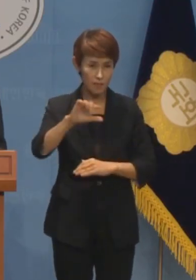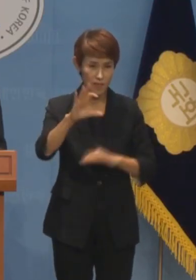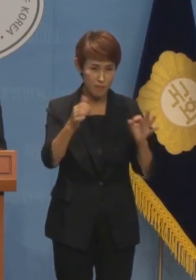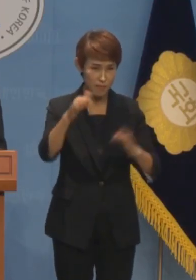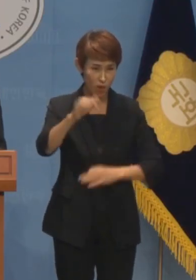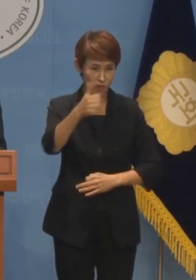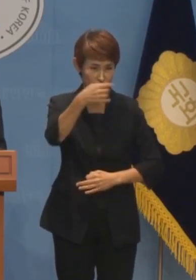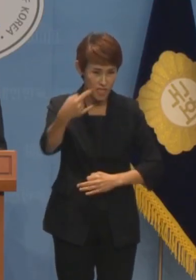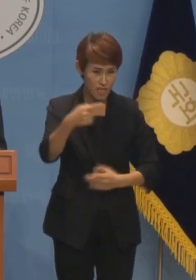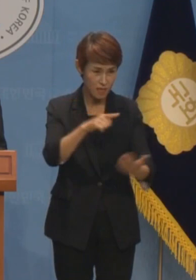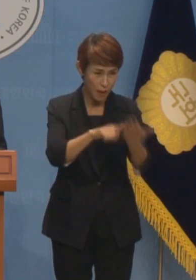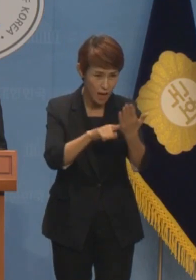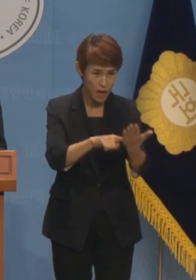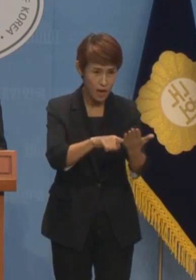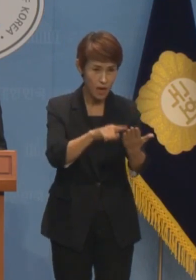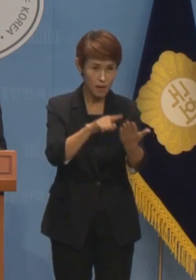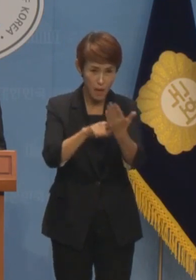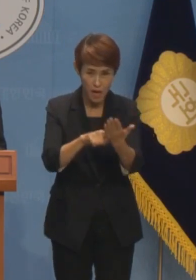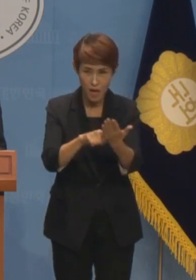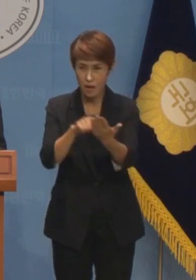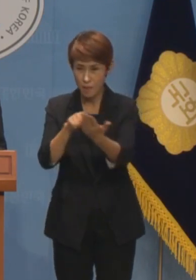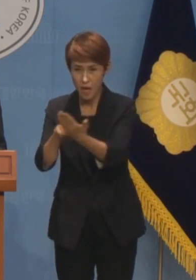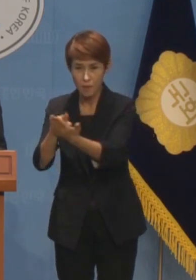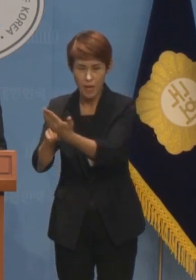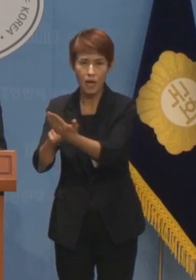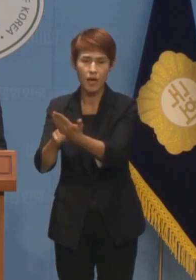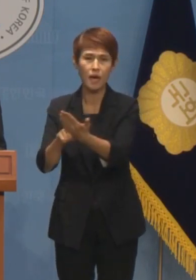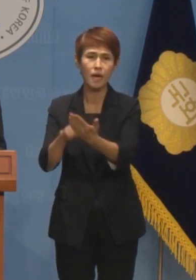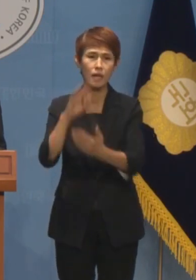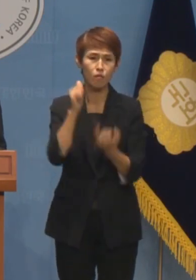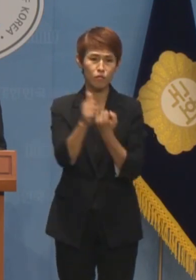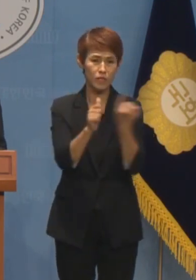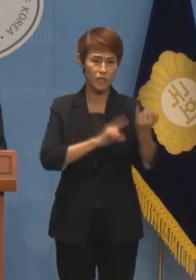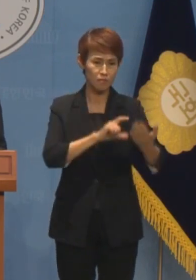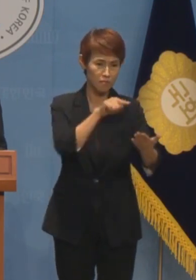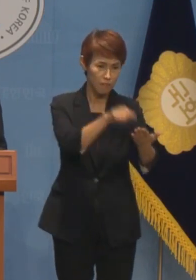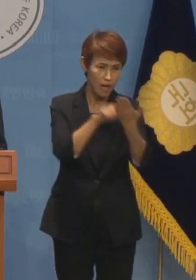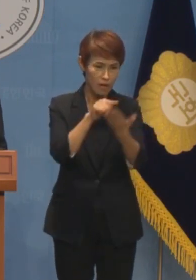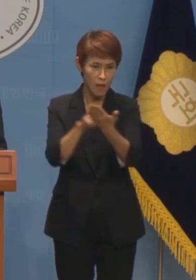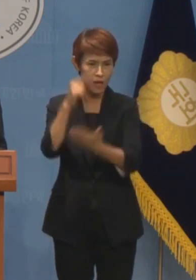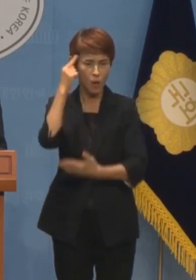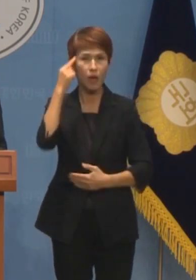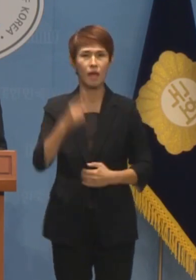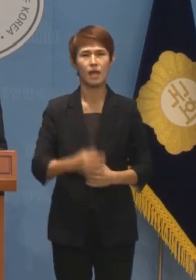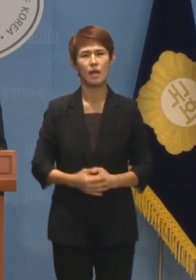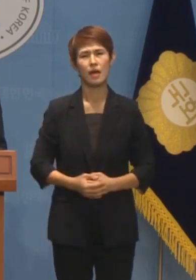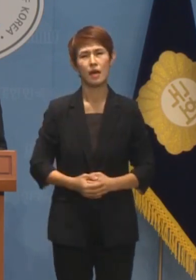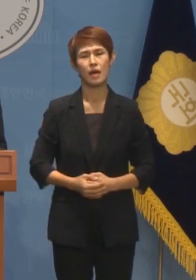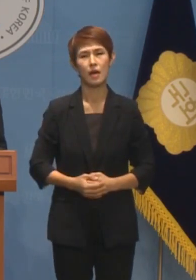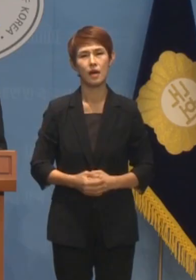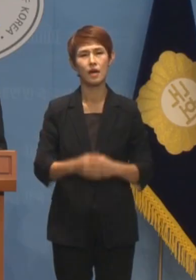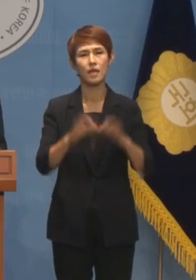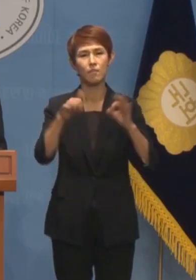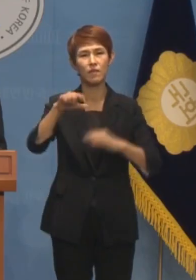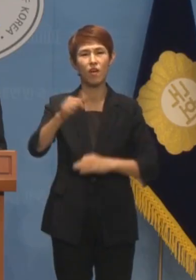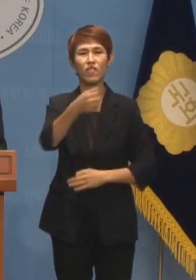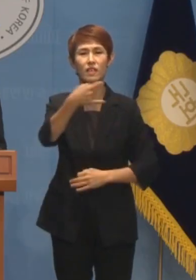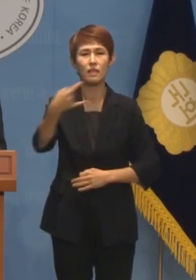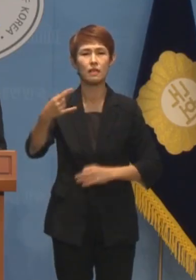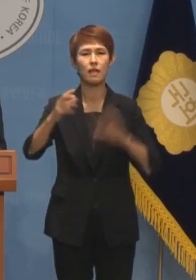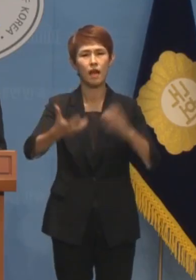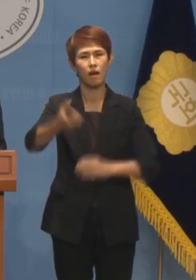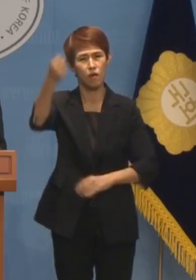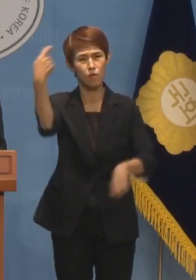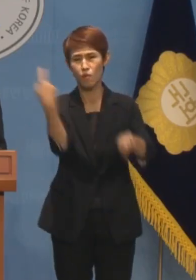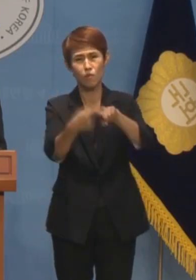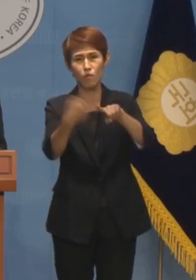온갖 군데서 김 여사의 이름이 나옵니다. 가히 김건희 공화국이라 할 만합니다.